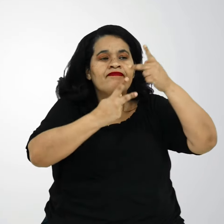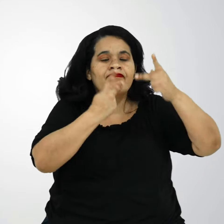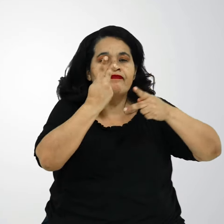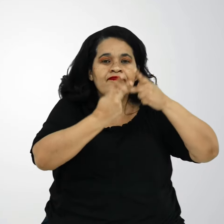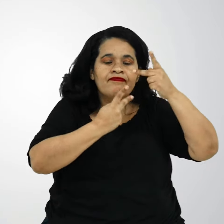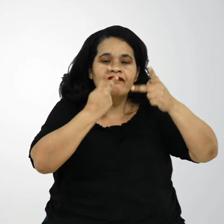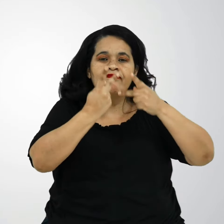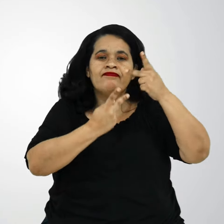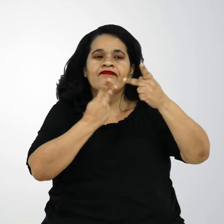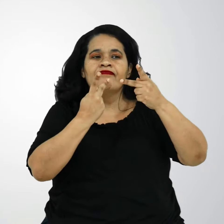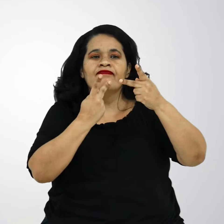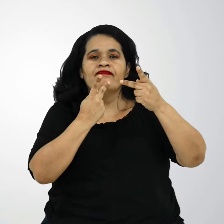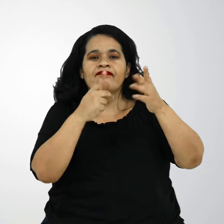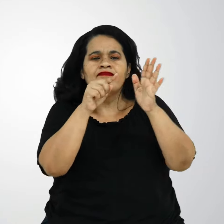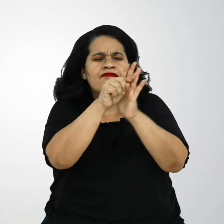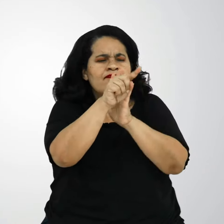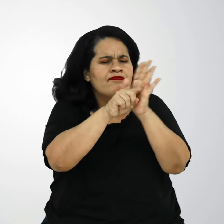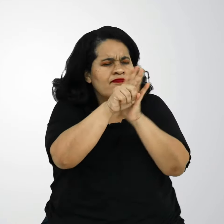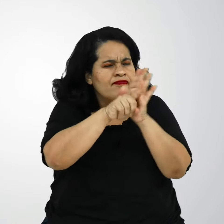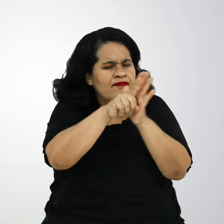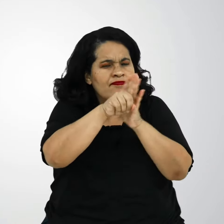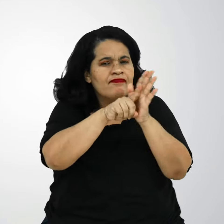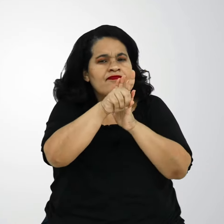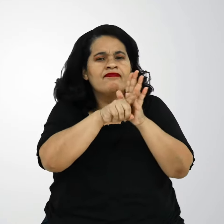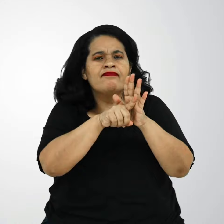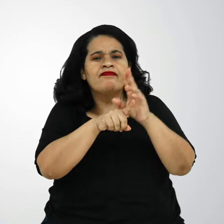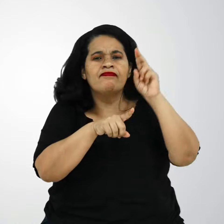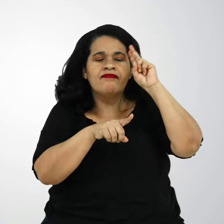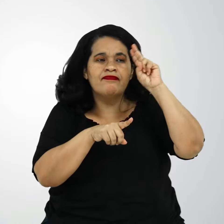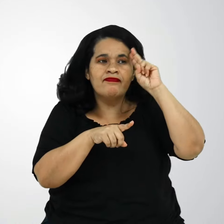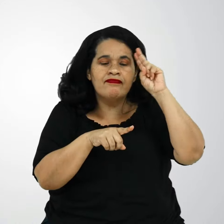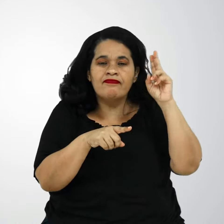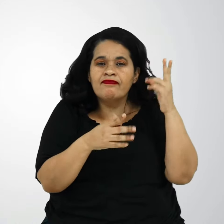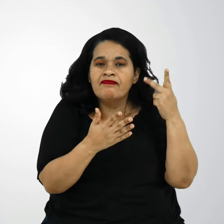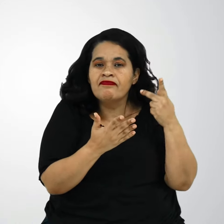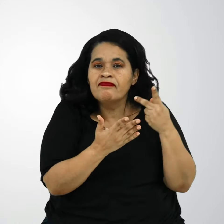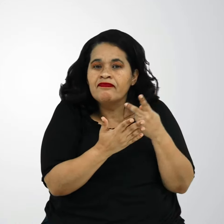questão dessa pesquisa histórica. Né? Então, até o próprio fato